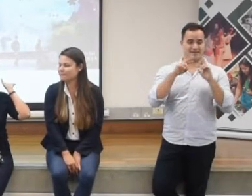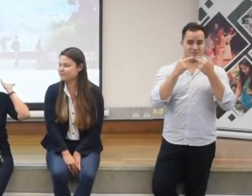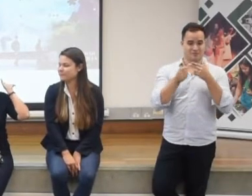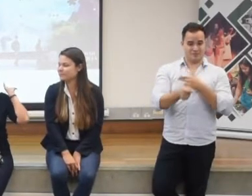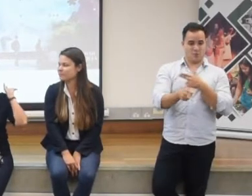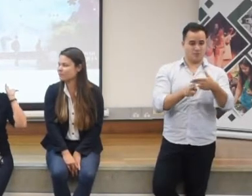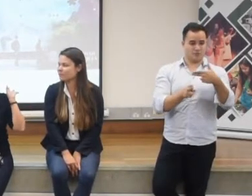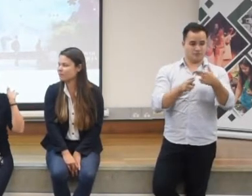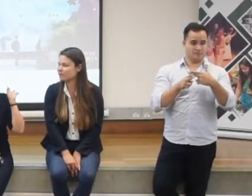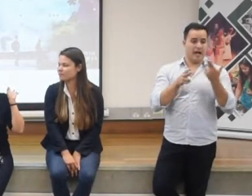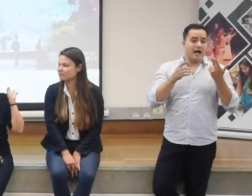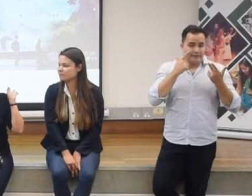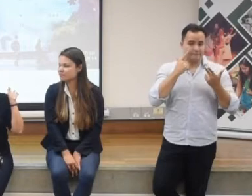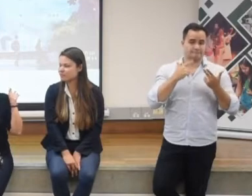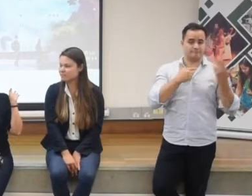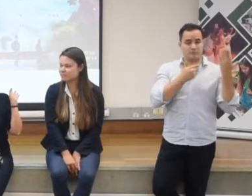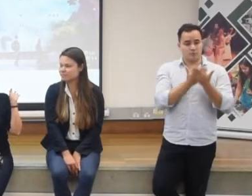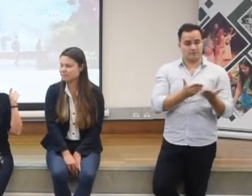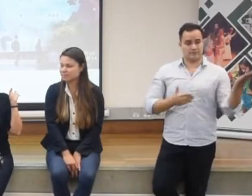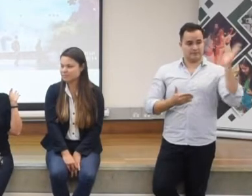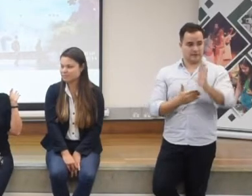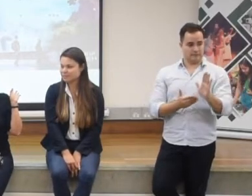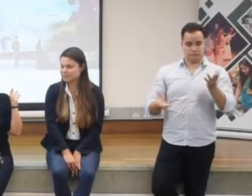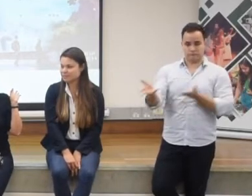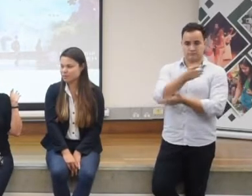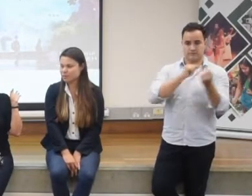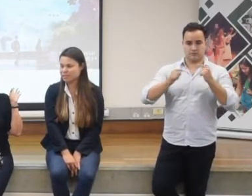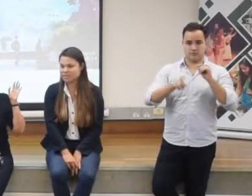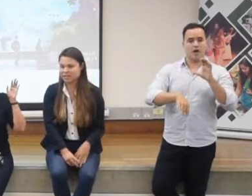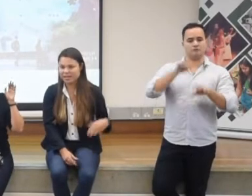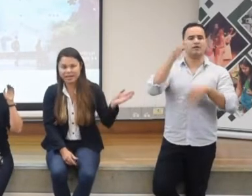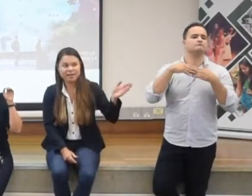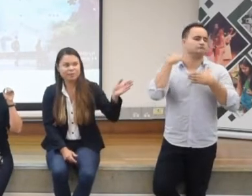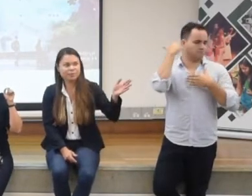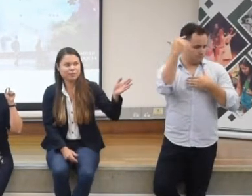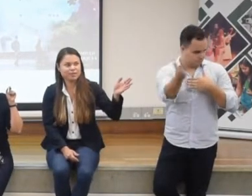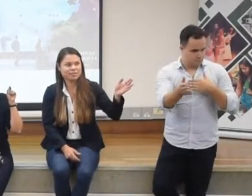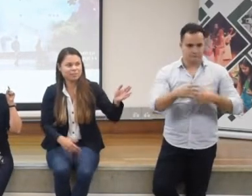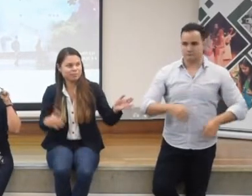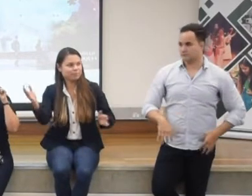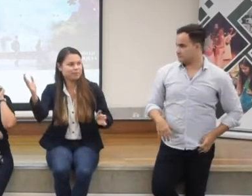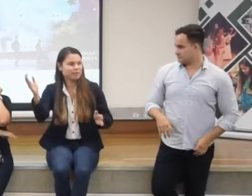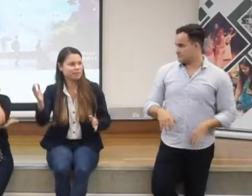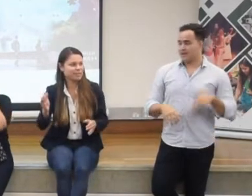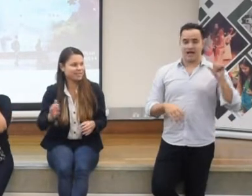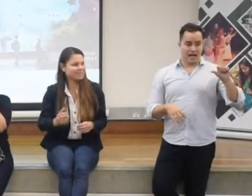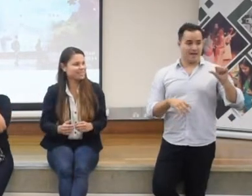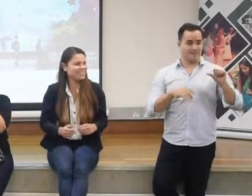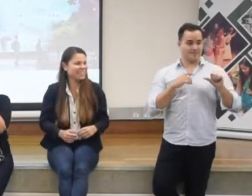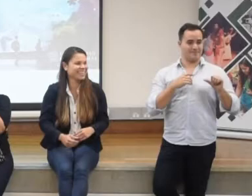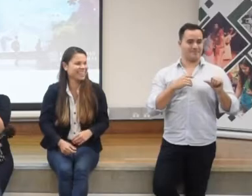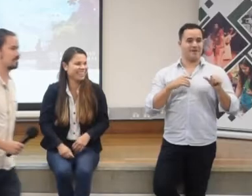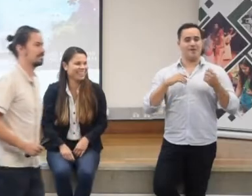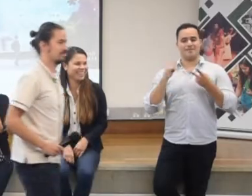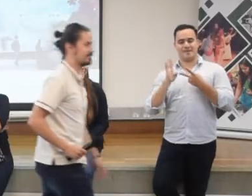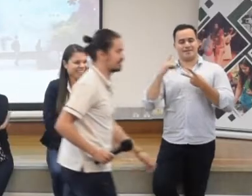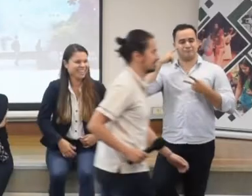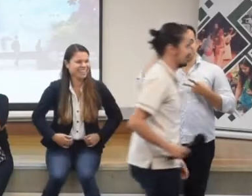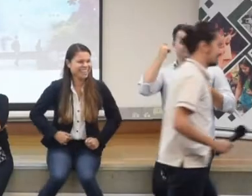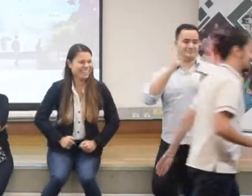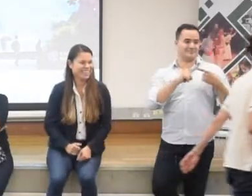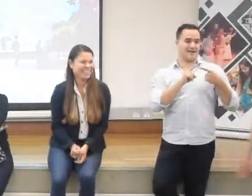propuesta y operar. ¿Qué piensas? Entonces, A, nos organizamos, B, nos arriesgamos.